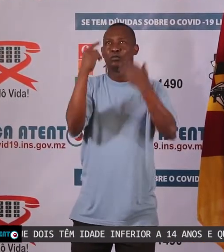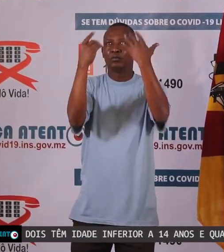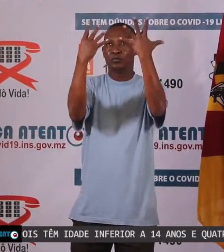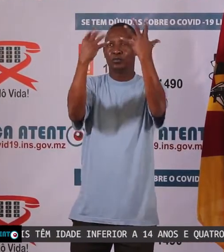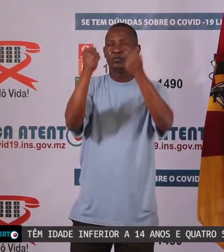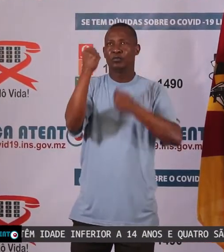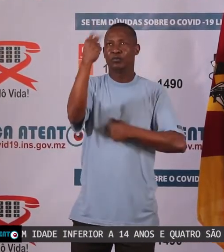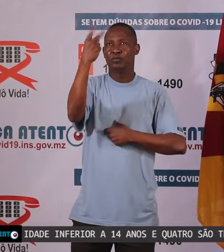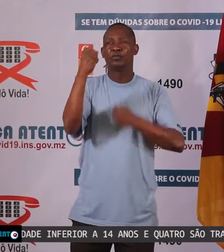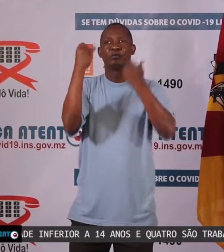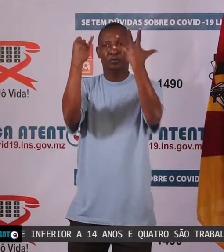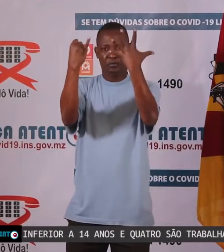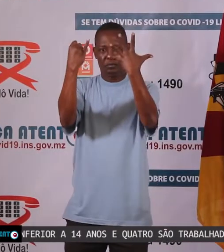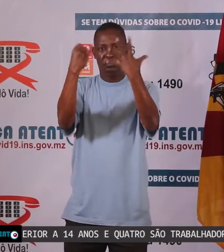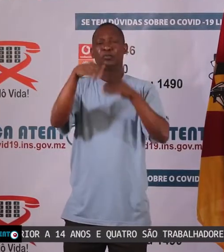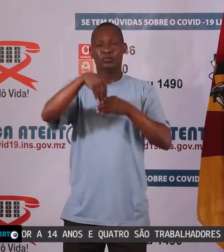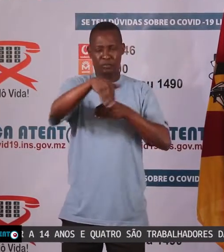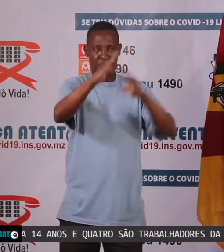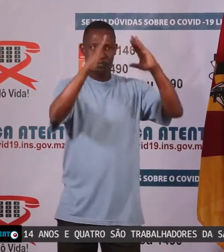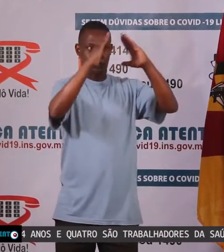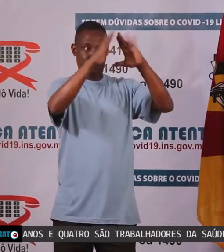1.926 pessoas.